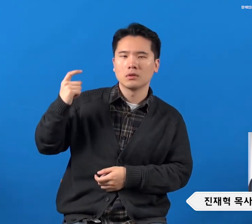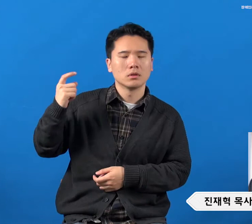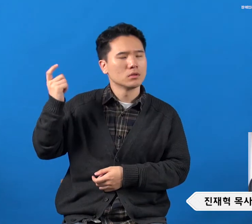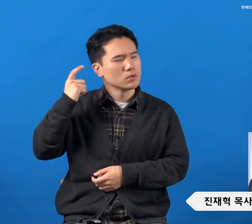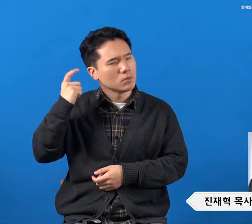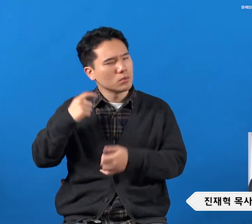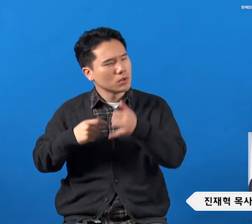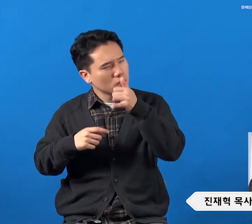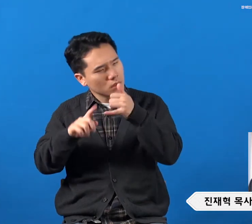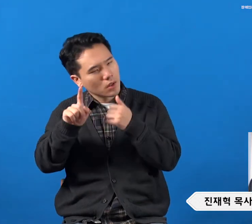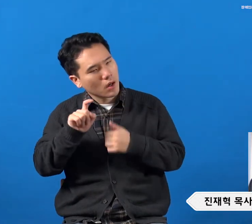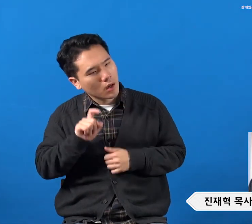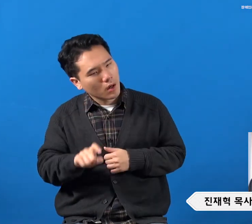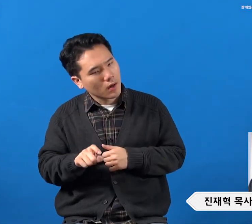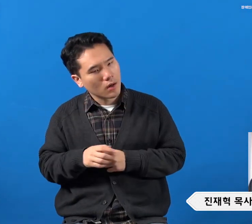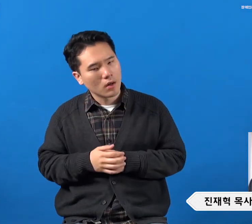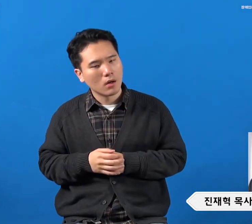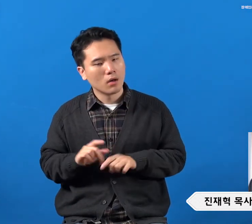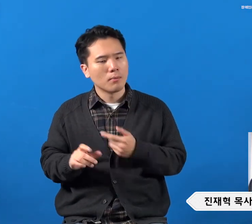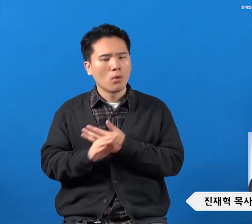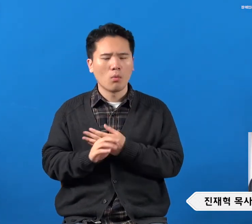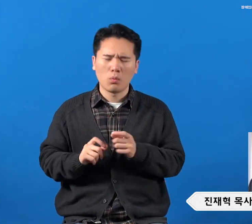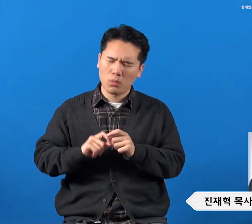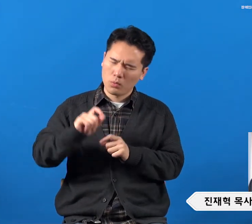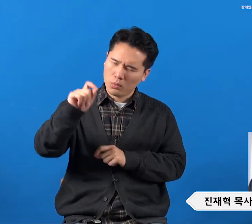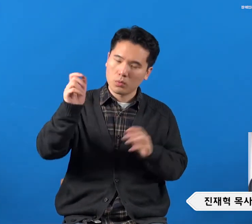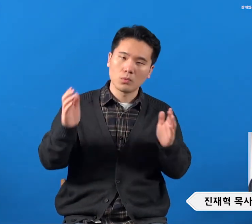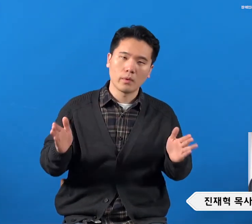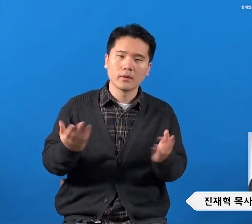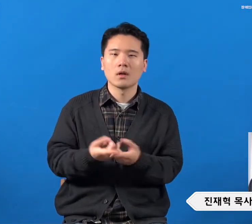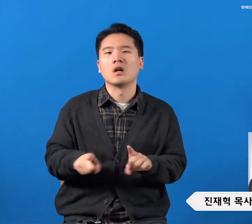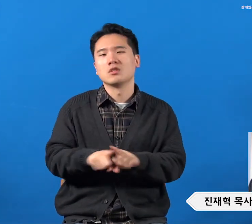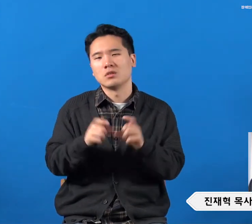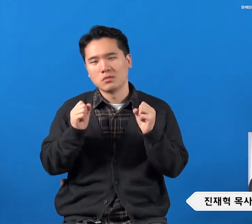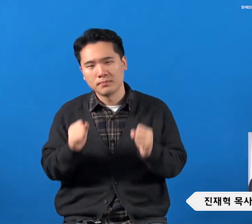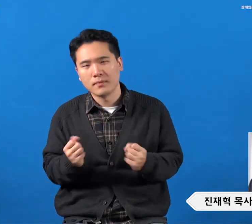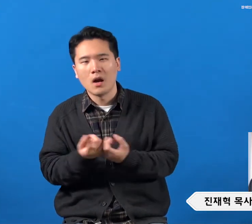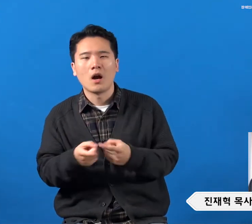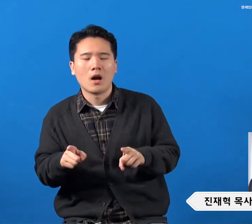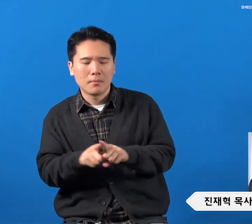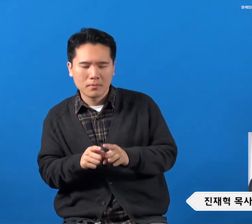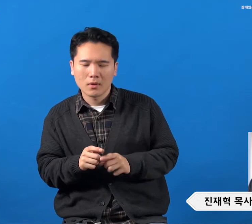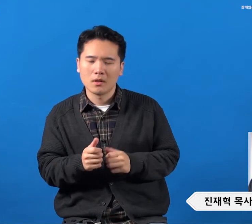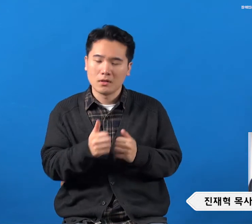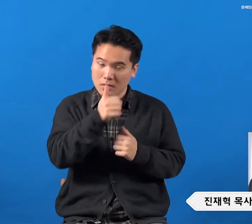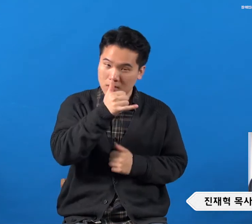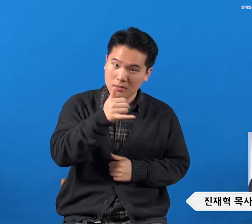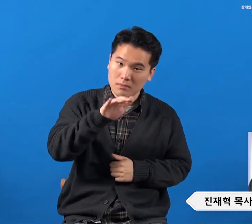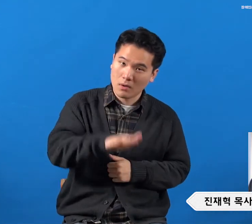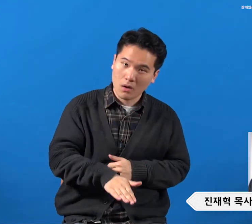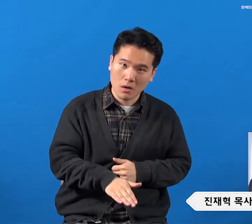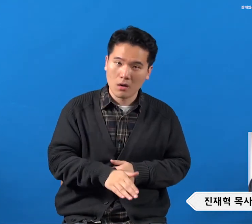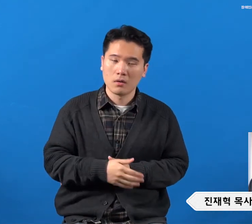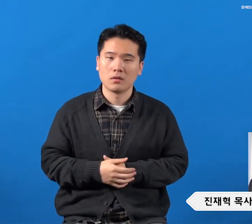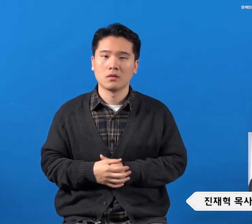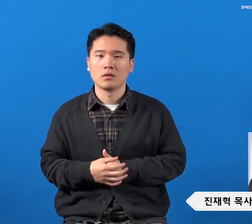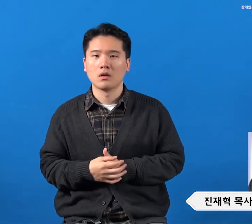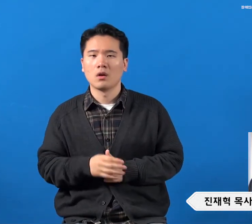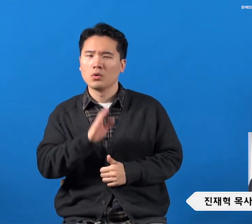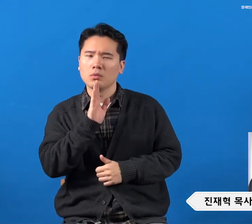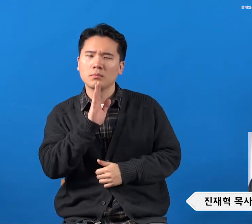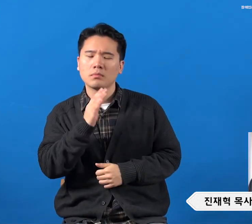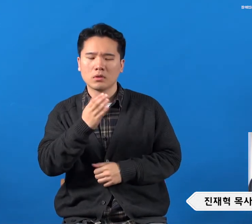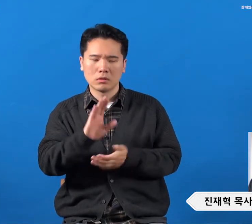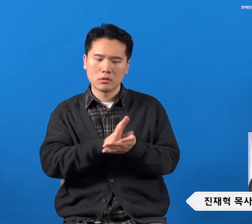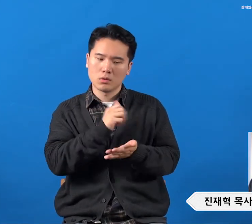복음을 듣고 있는가? 아니, 오랫동안 같이 있었어요. 함께 합니다. 그런데 정작 그리스도의